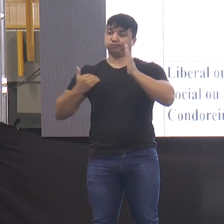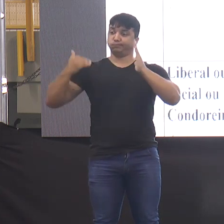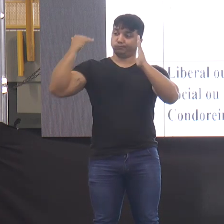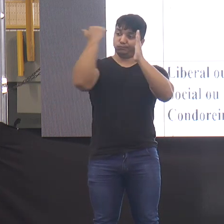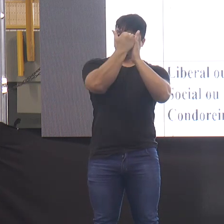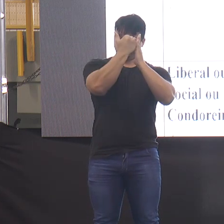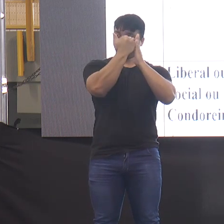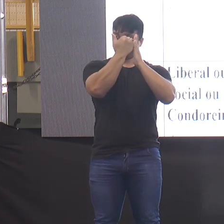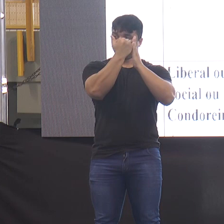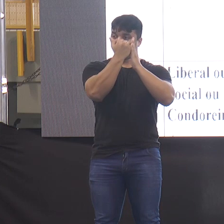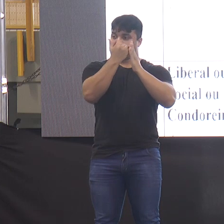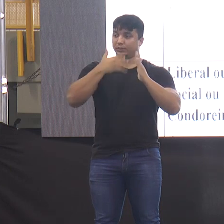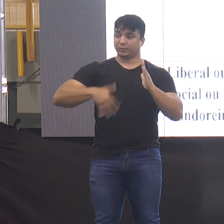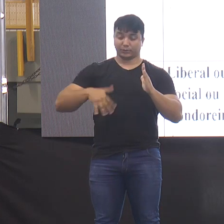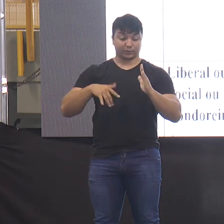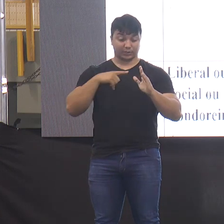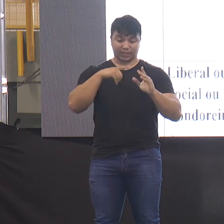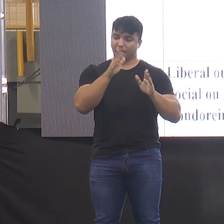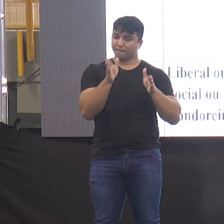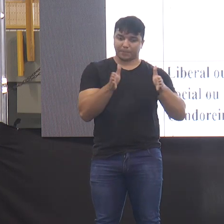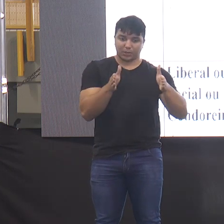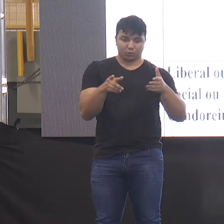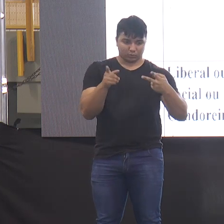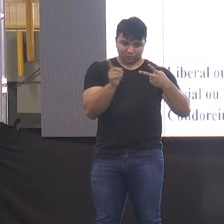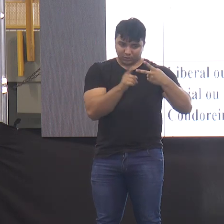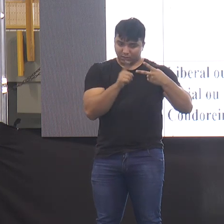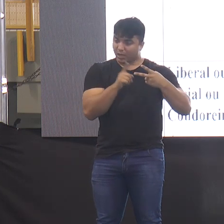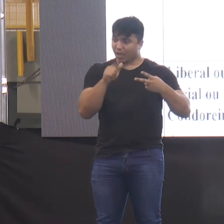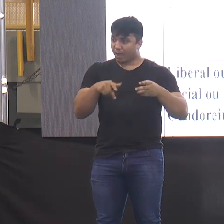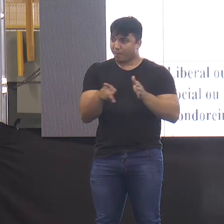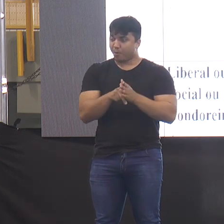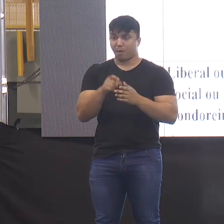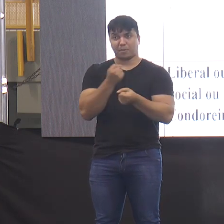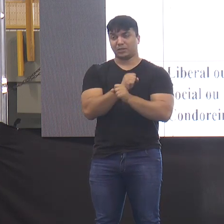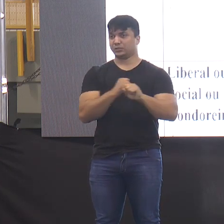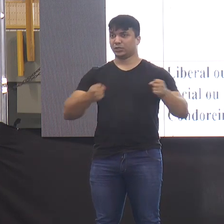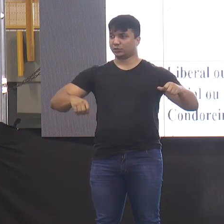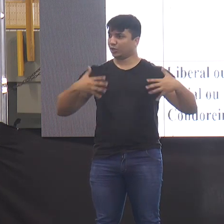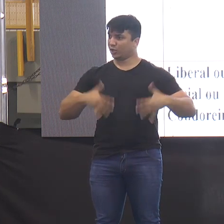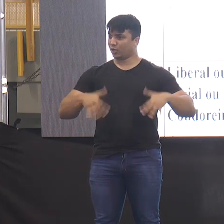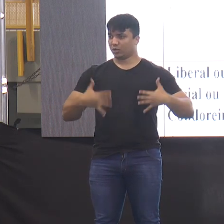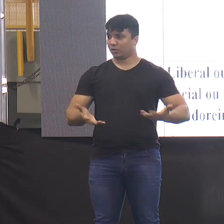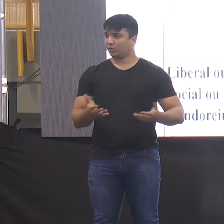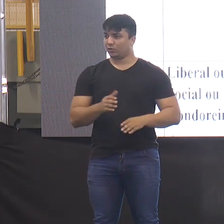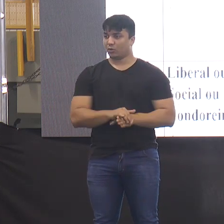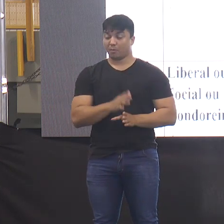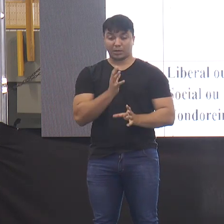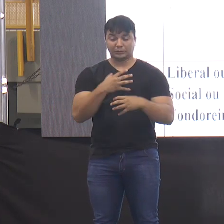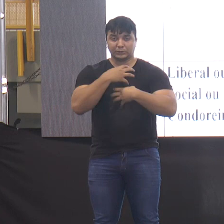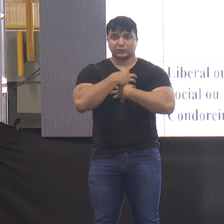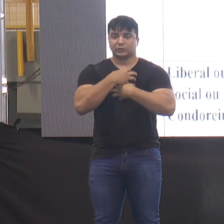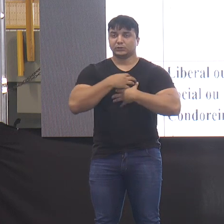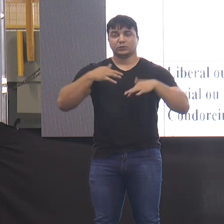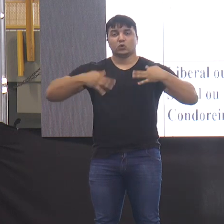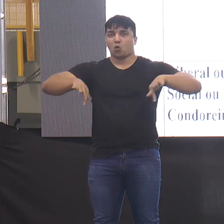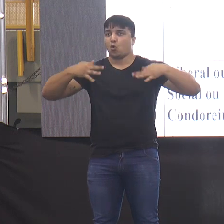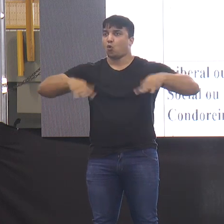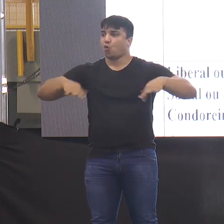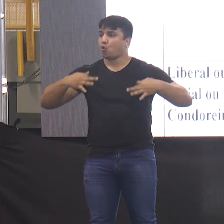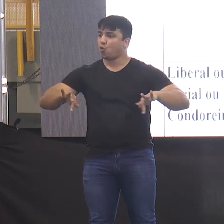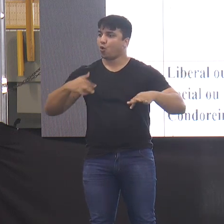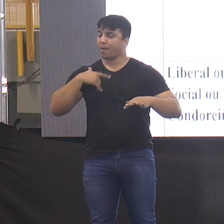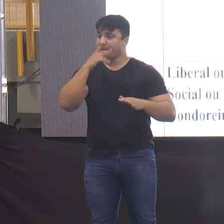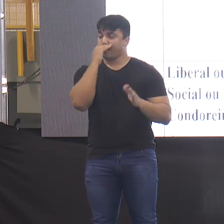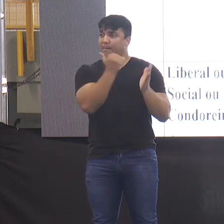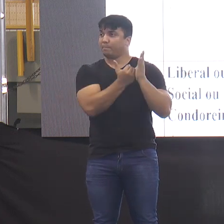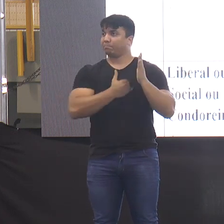Então essa geração é a geração do exagero. Essa geração é a geração do sentimentalismo levado